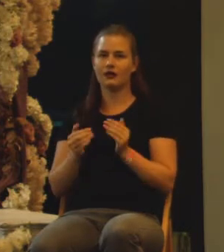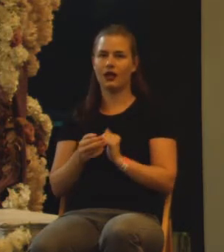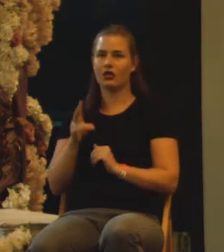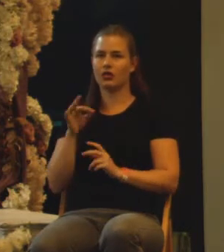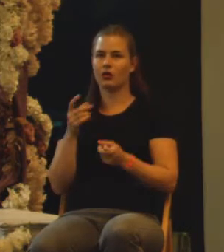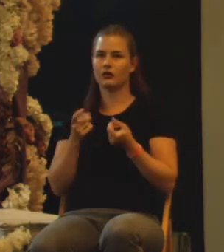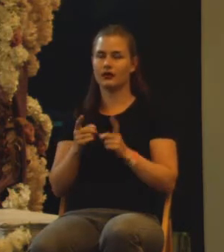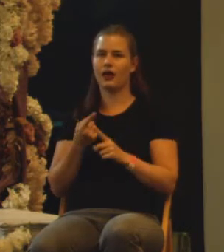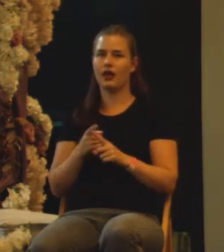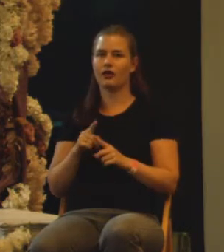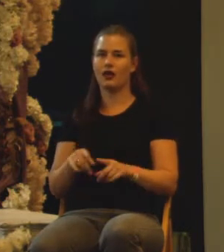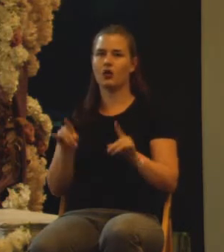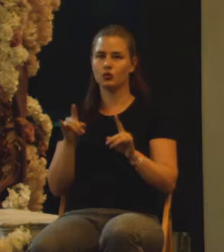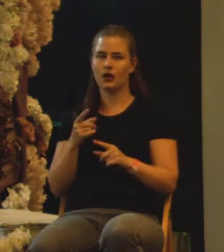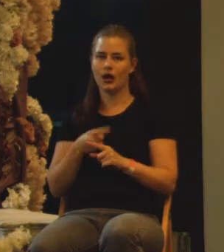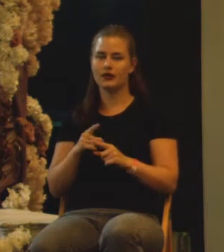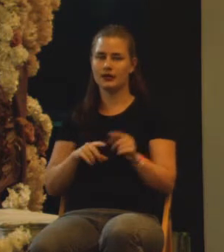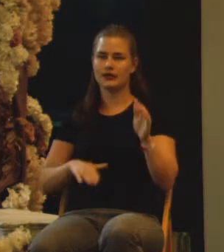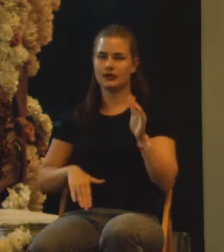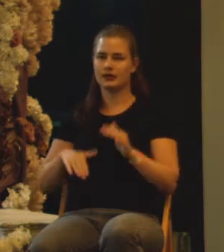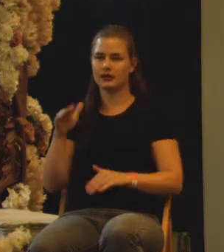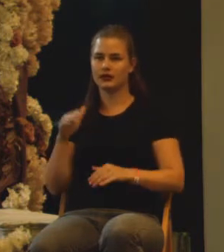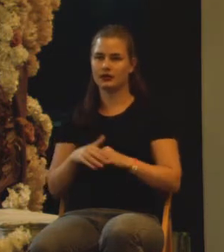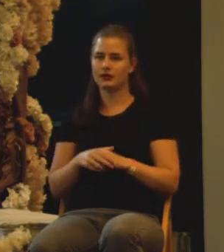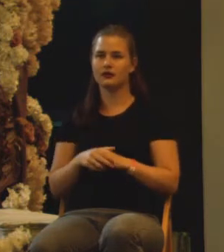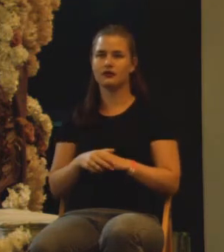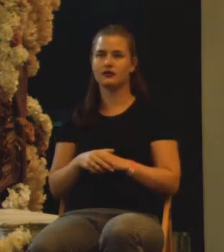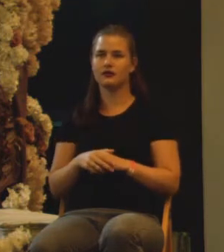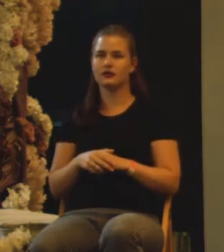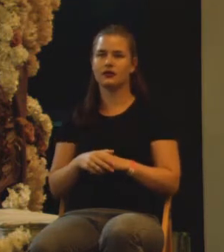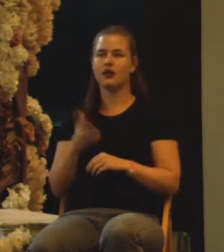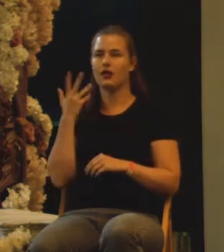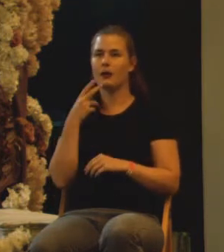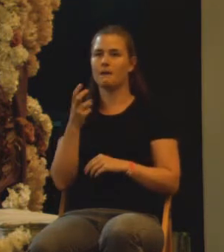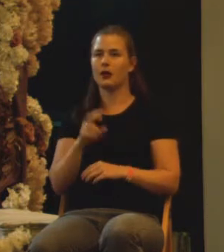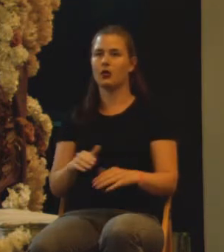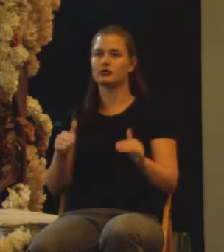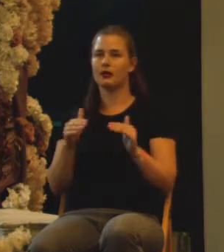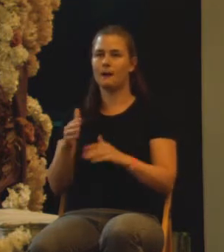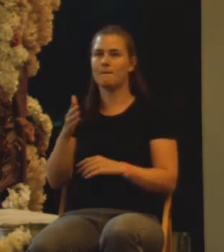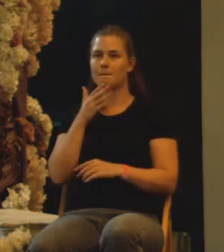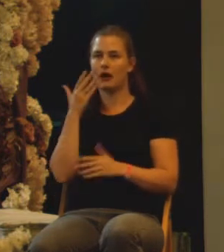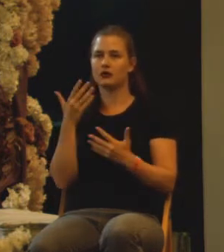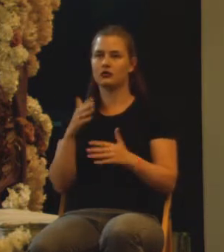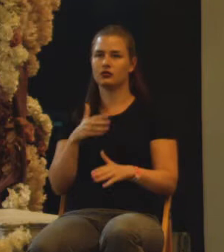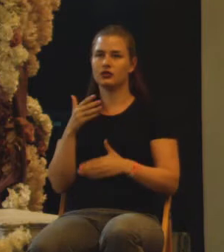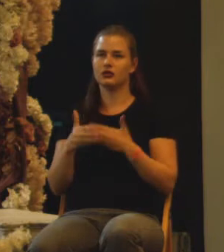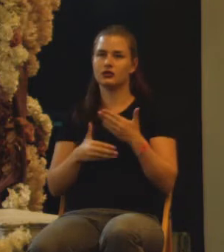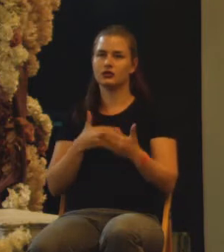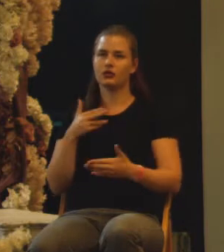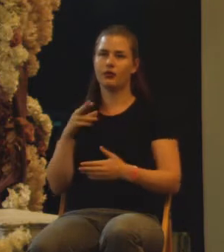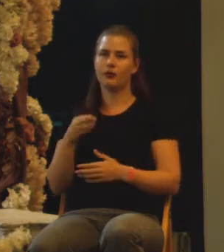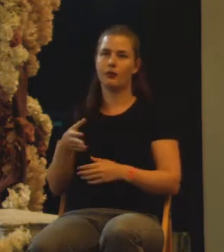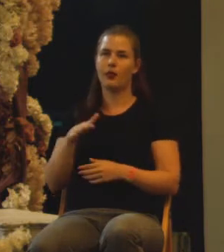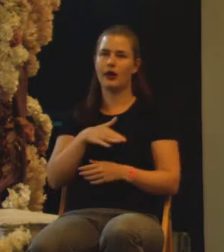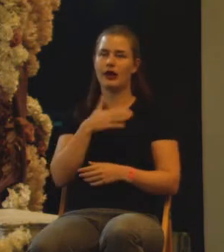на самом деле это круто. Наверное, это тоже из детства. Вот это, правда, вот это приходишь домой, пахнет, уже идешь, поднимаешься по